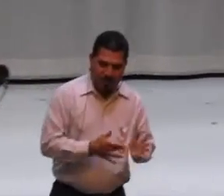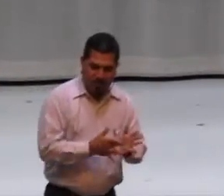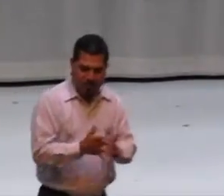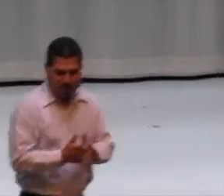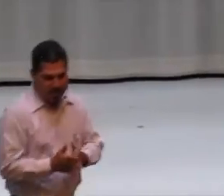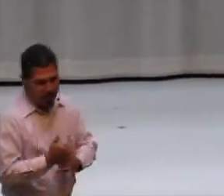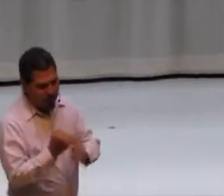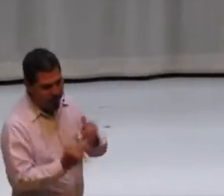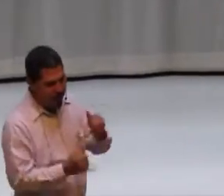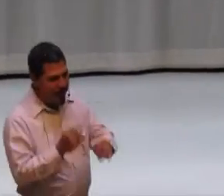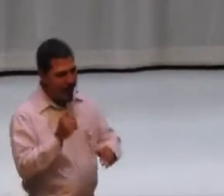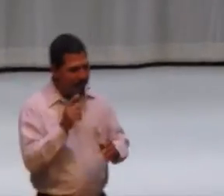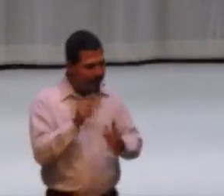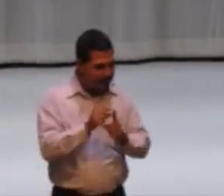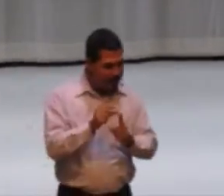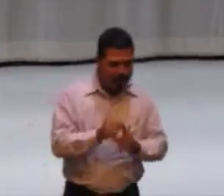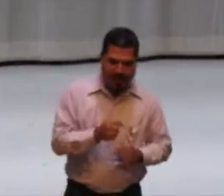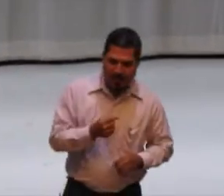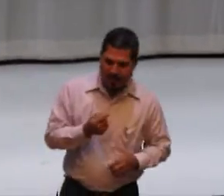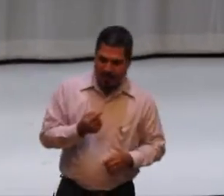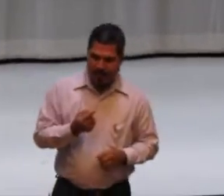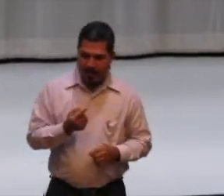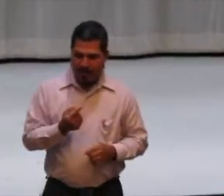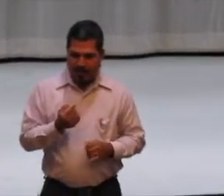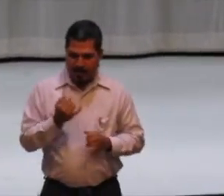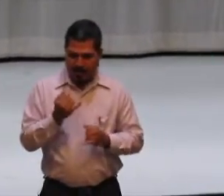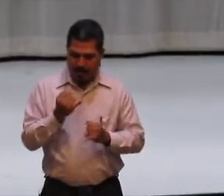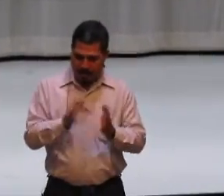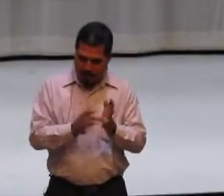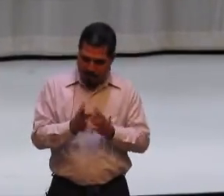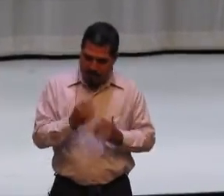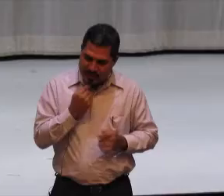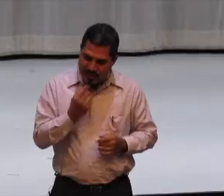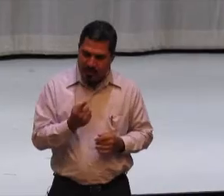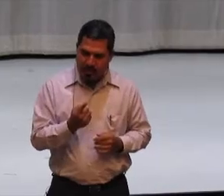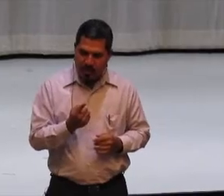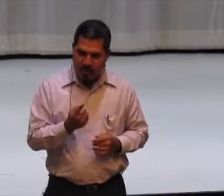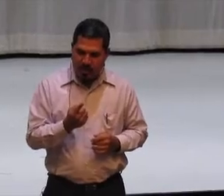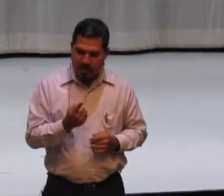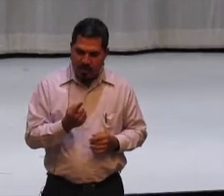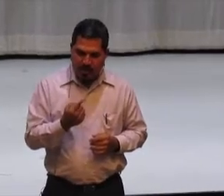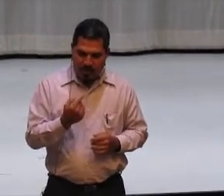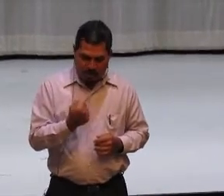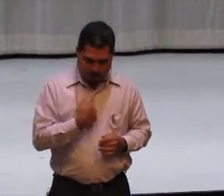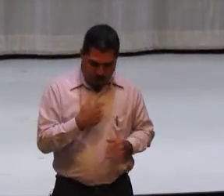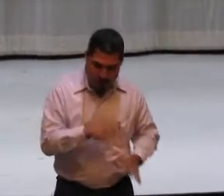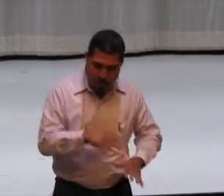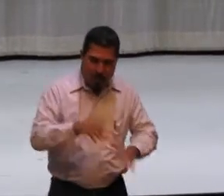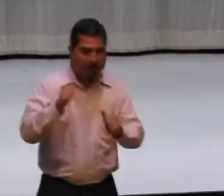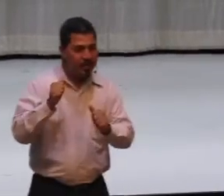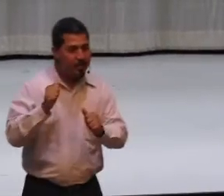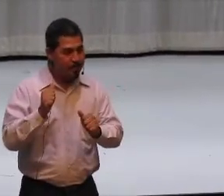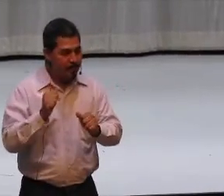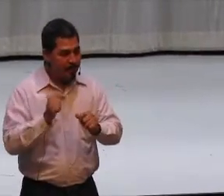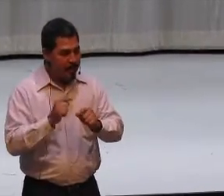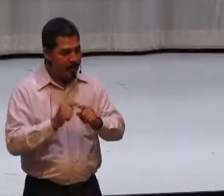Jesús, en sus últimas palabras también, Jesús diciendo, yo me voy,